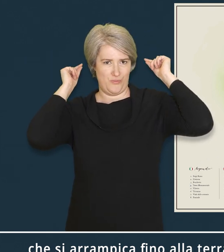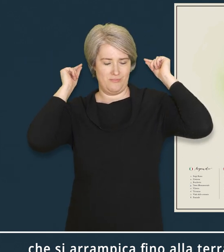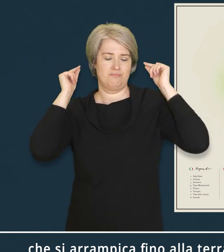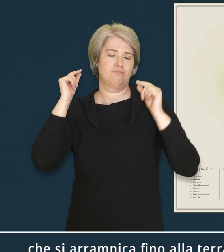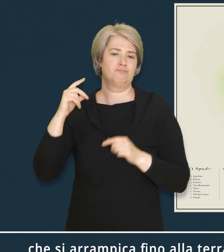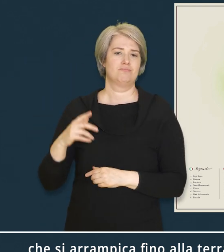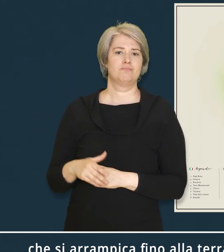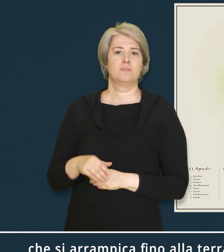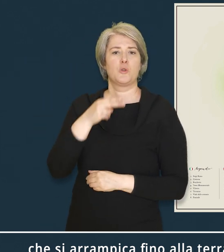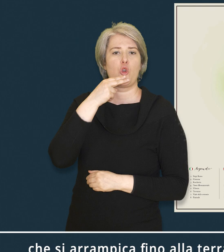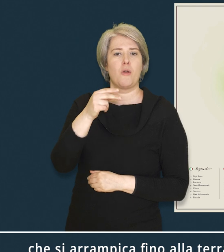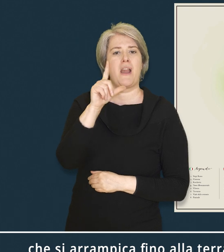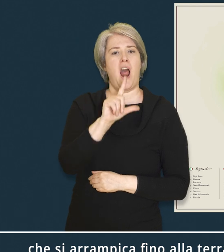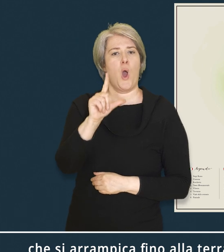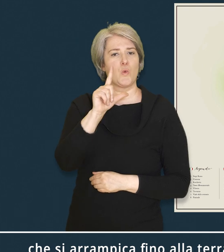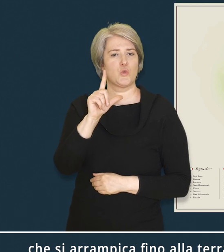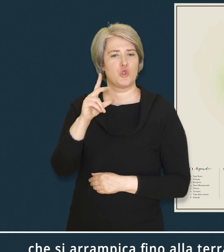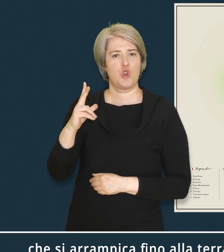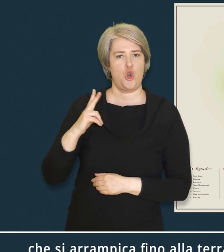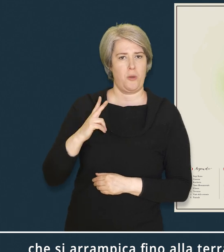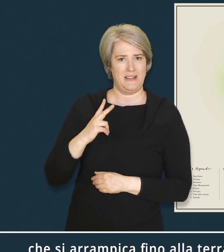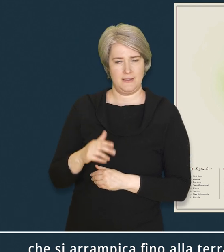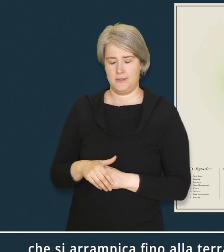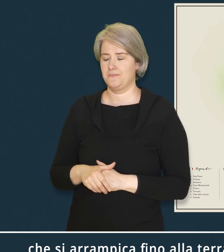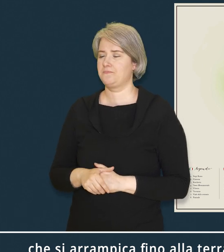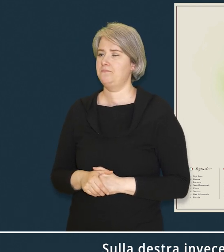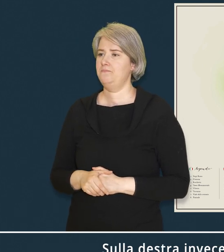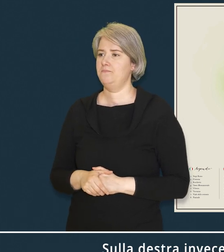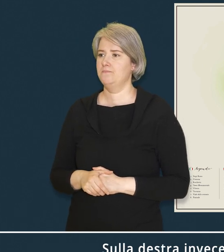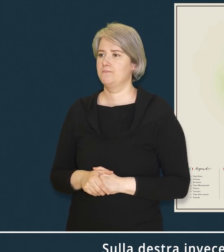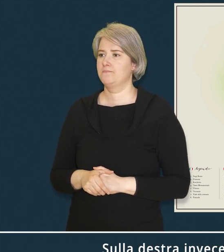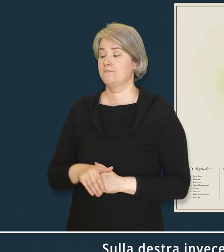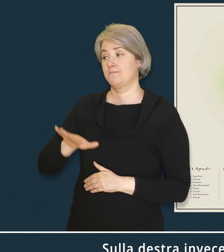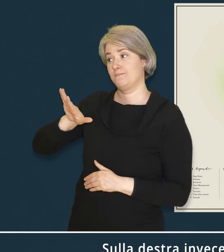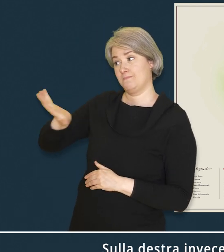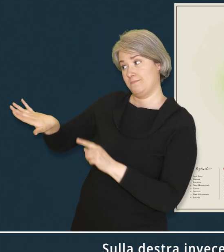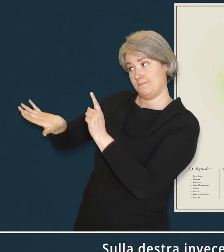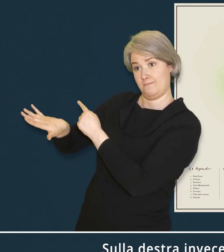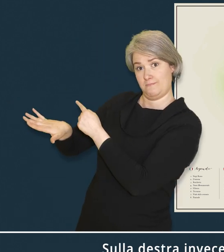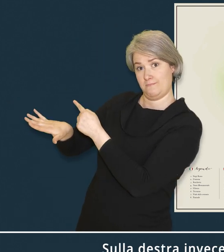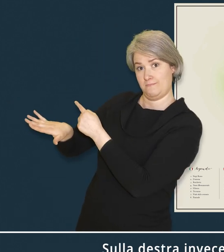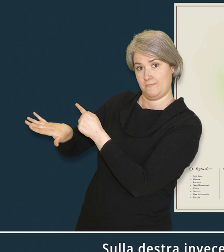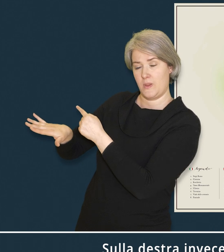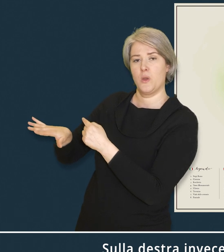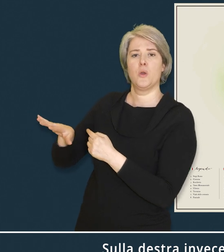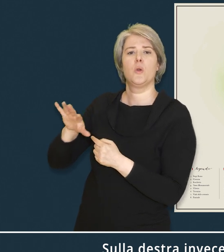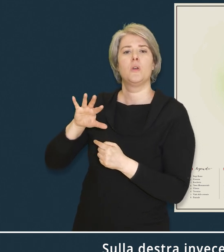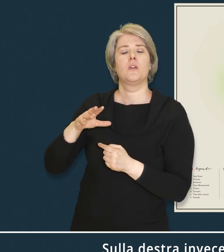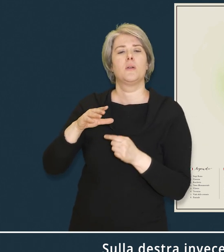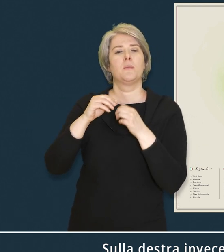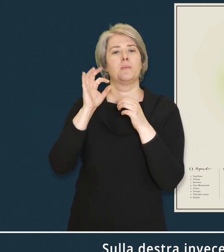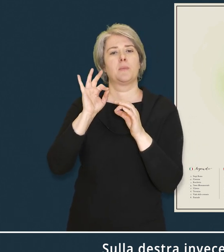di lauro Laurus nobilis. Sulla destra, invece, fa bella mostra di